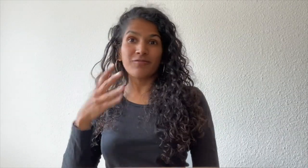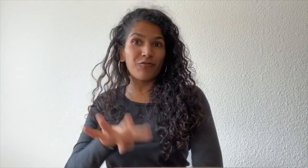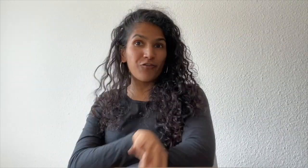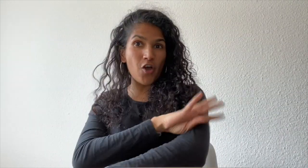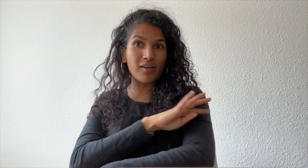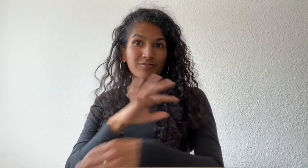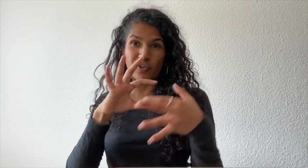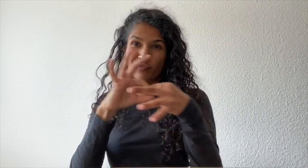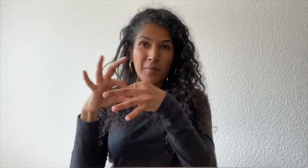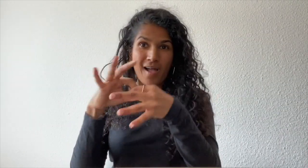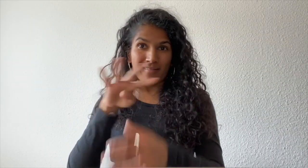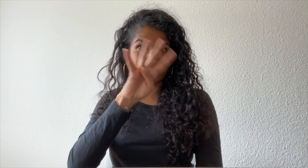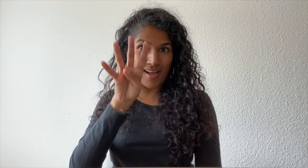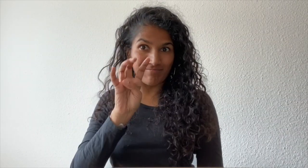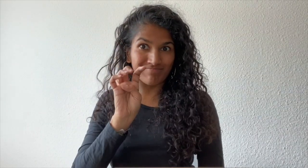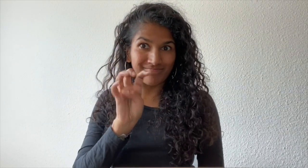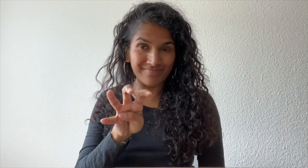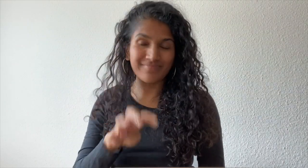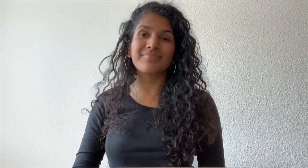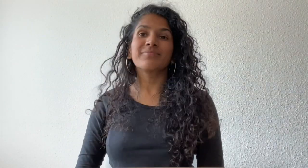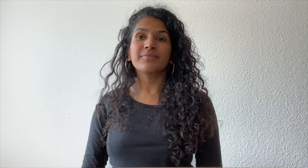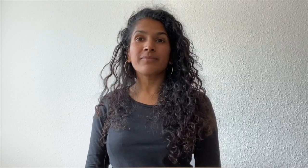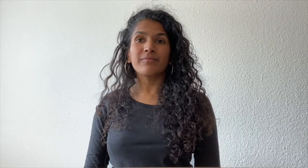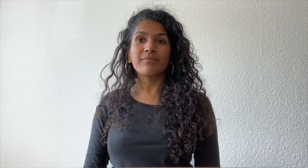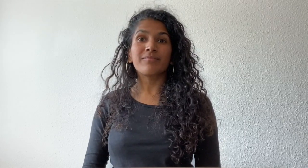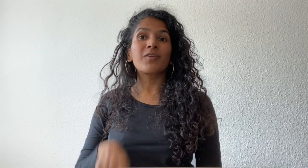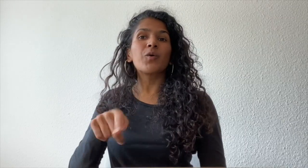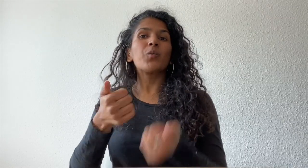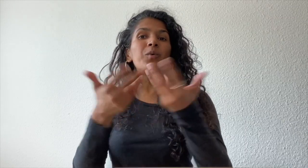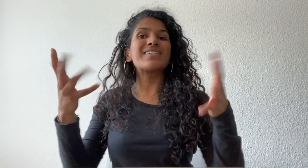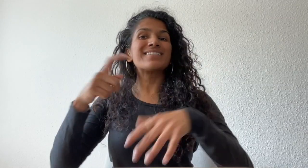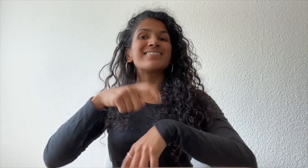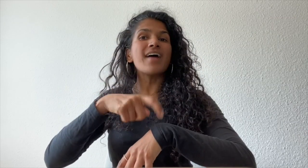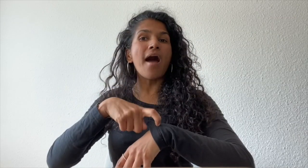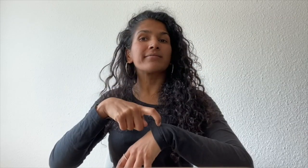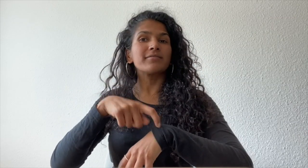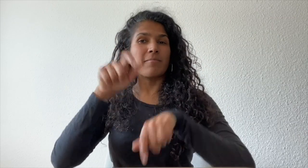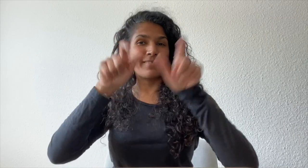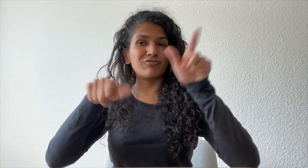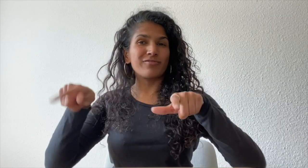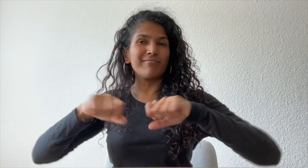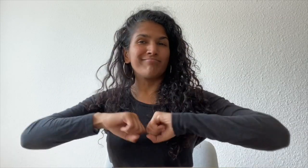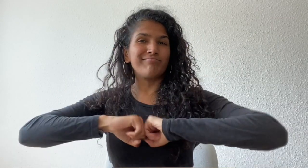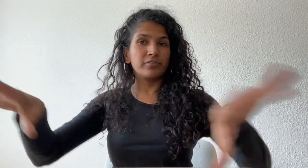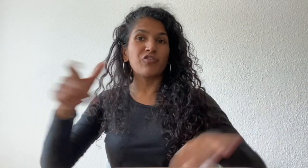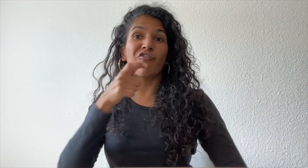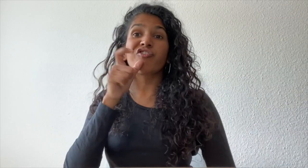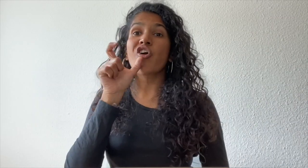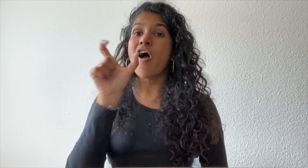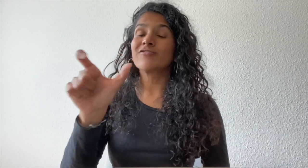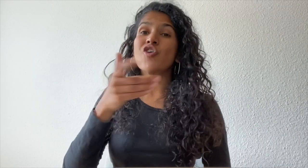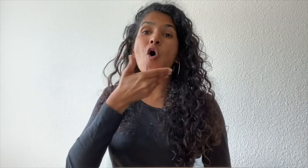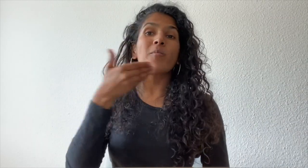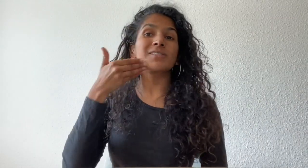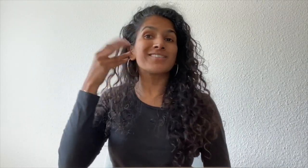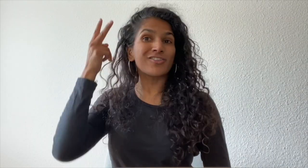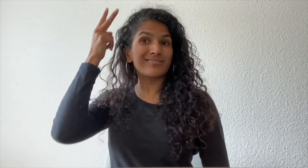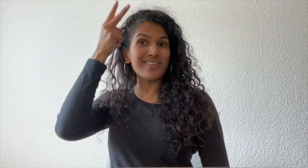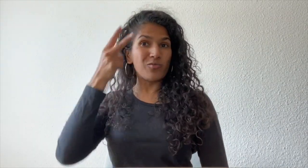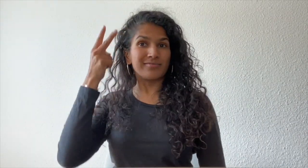Zum Zusammenhang von Weißsein und Homophobie ist in queeren Zeiten die Verbreitung des Homonationalismus